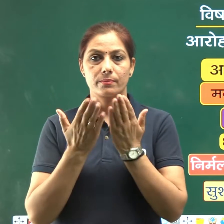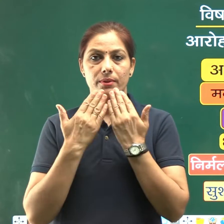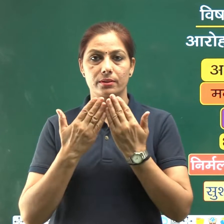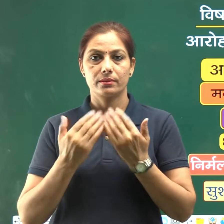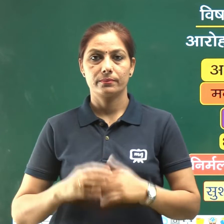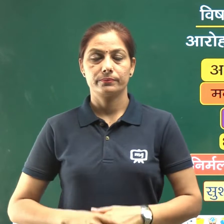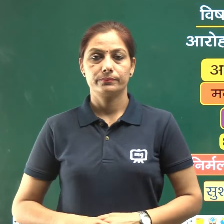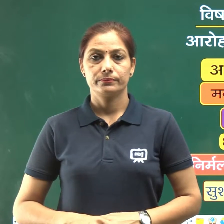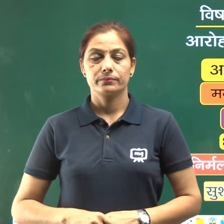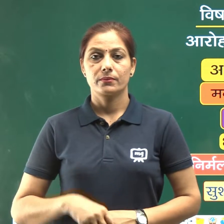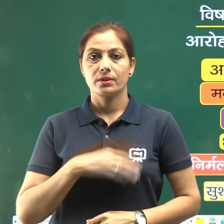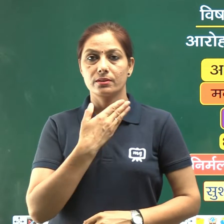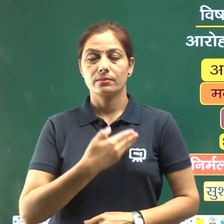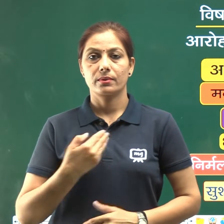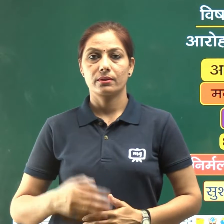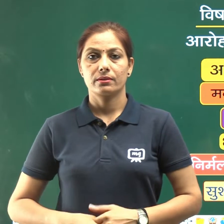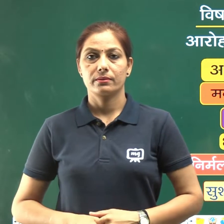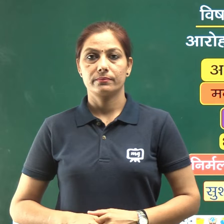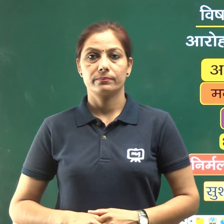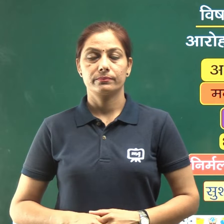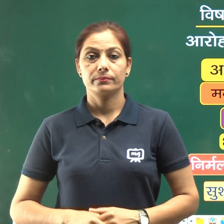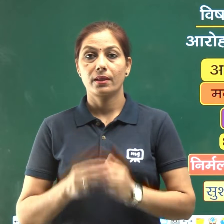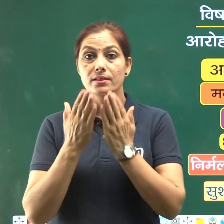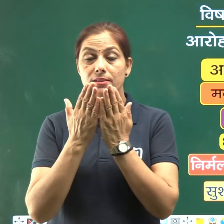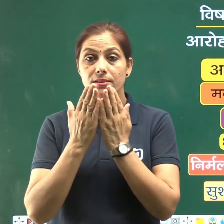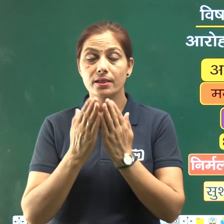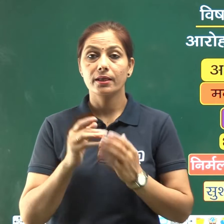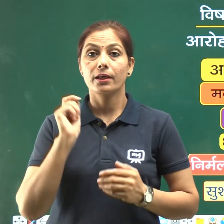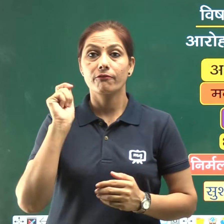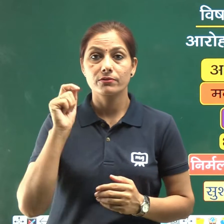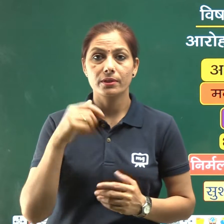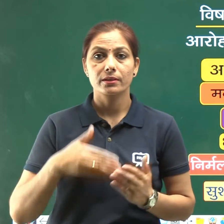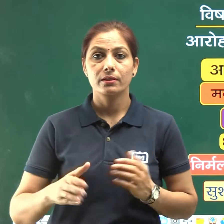था, जिसमें शिक्षा के व्यावसायीकरण,